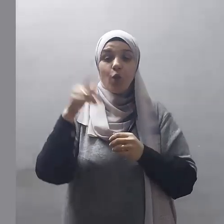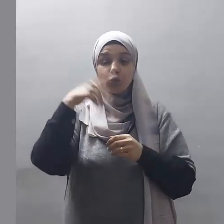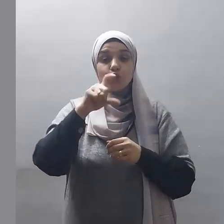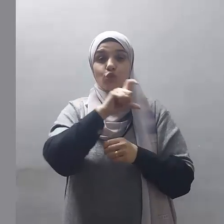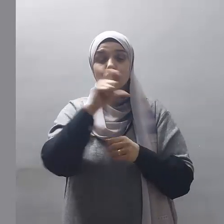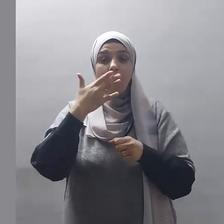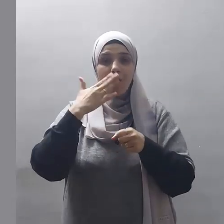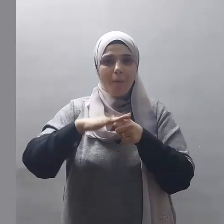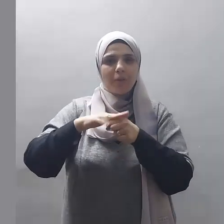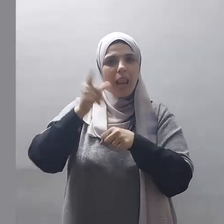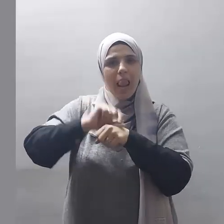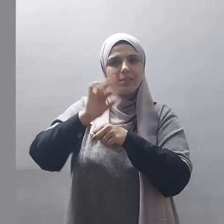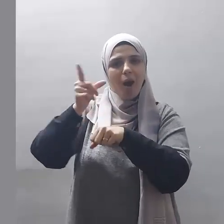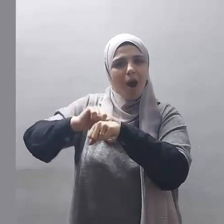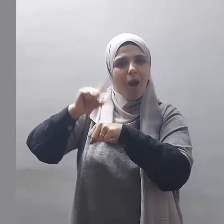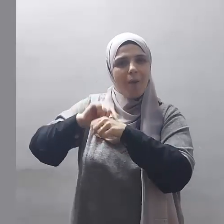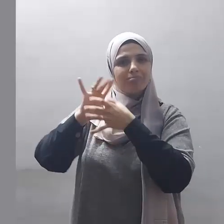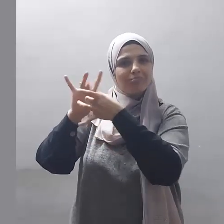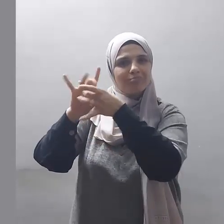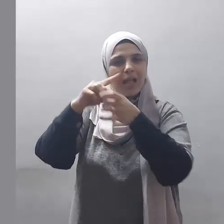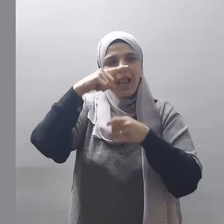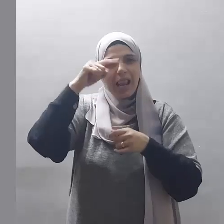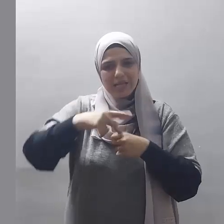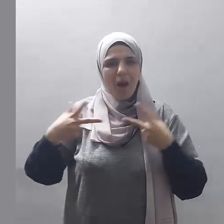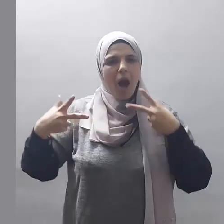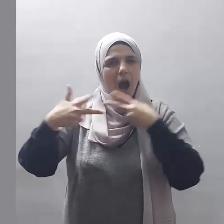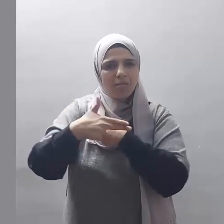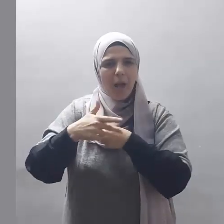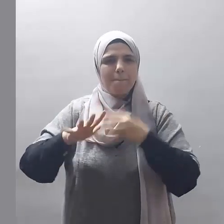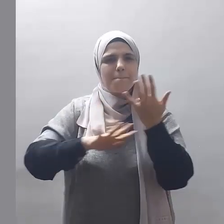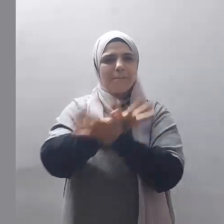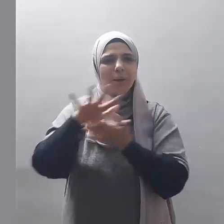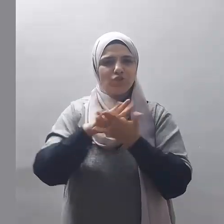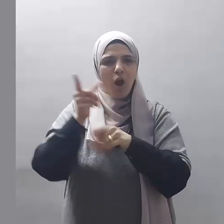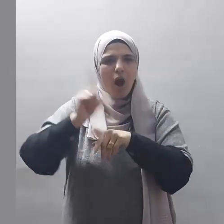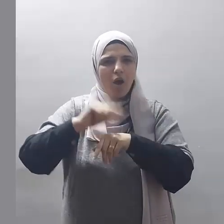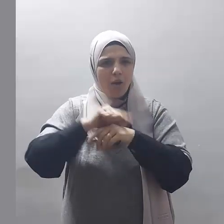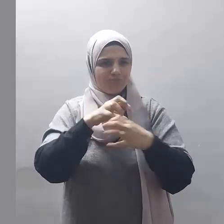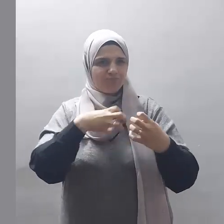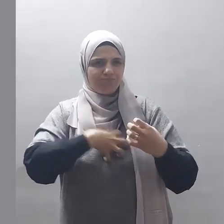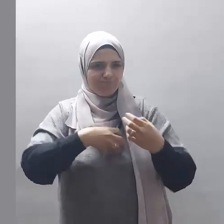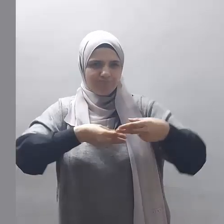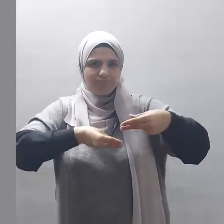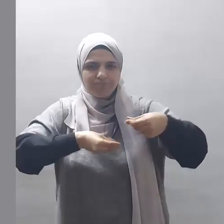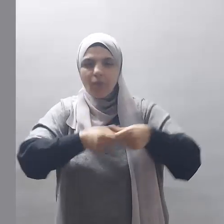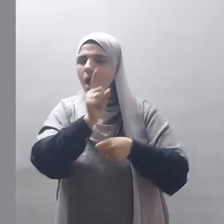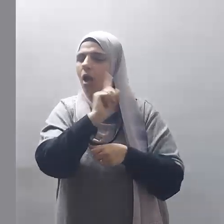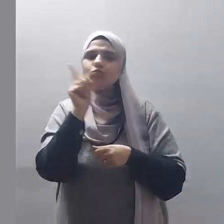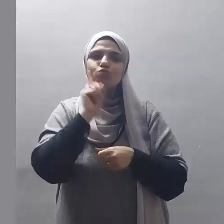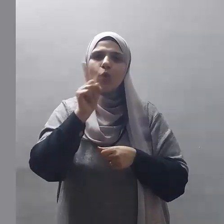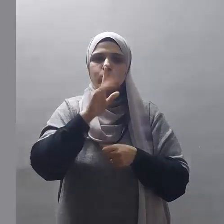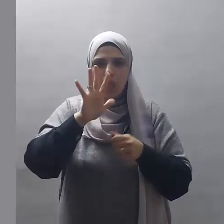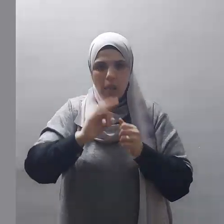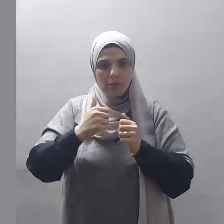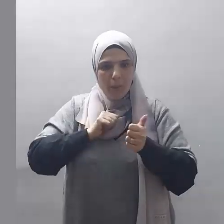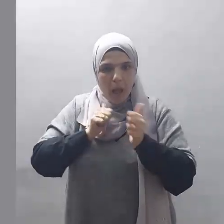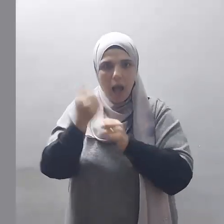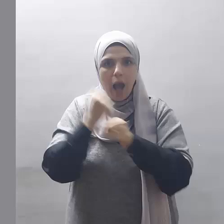والصله فلا مجال فيه للخصام او الخلاف او المشاحنه يسارع الناس فيه الى الخيرات بصفه